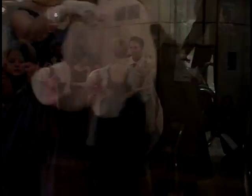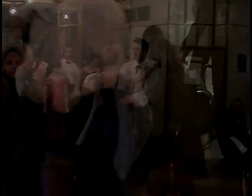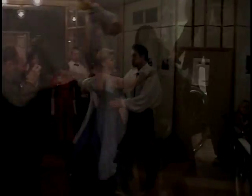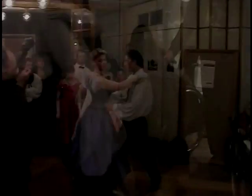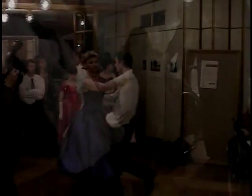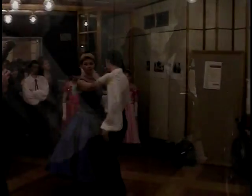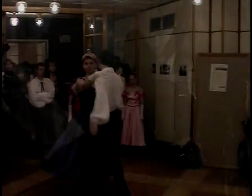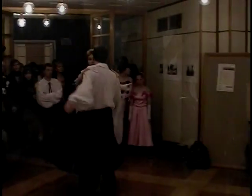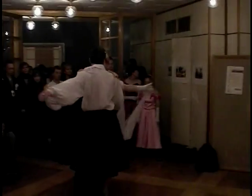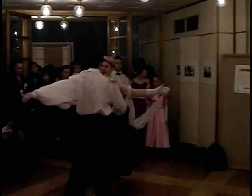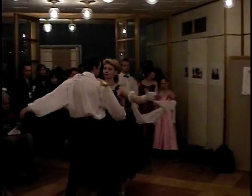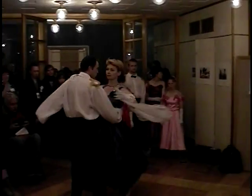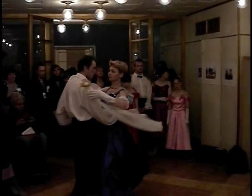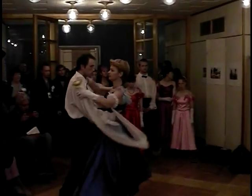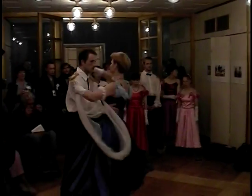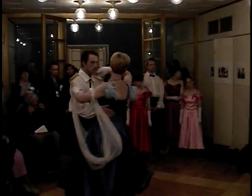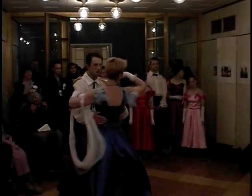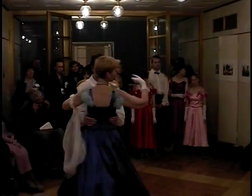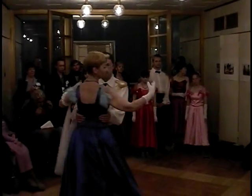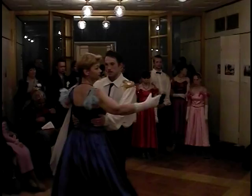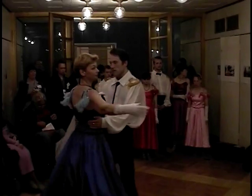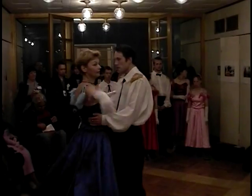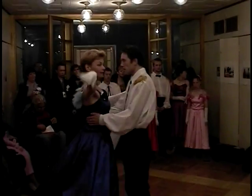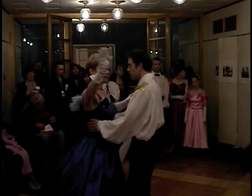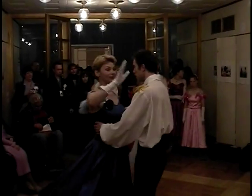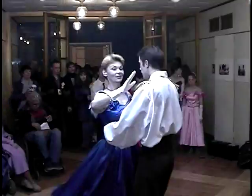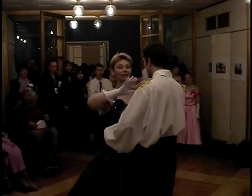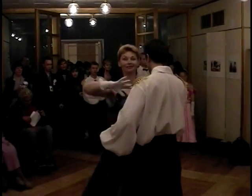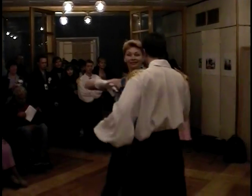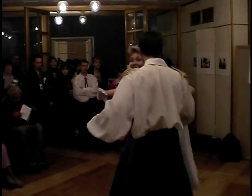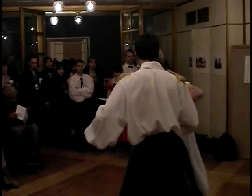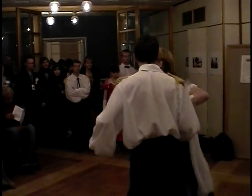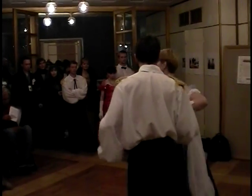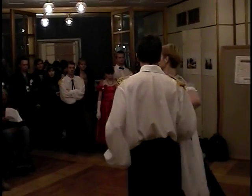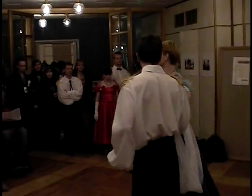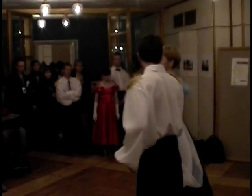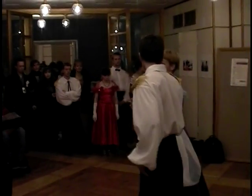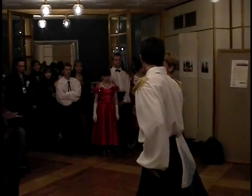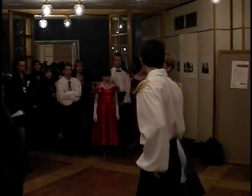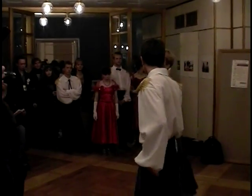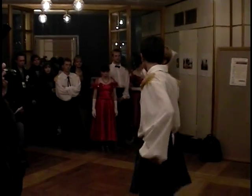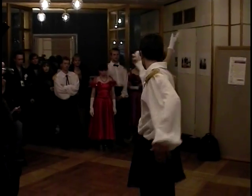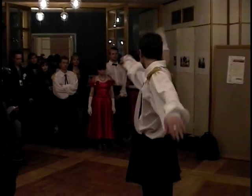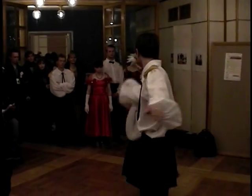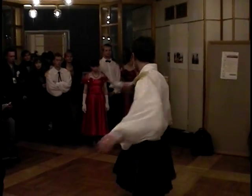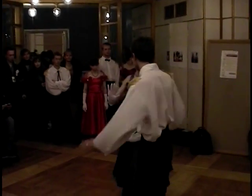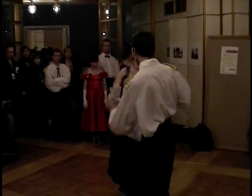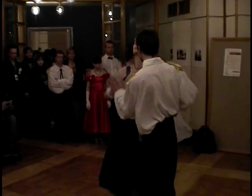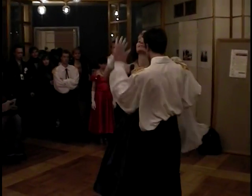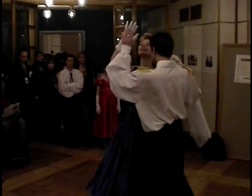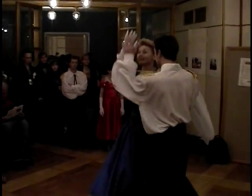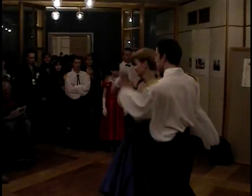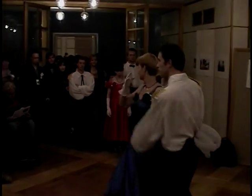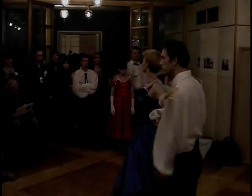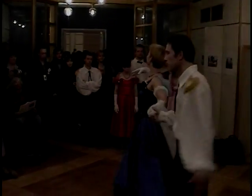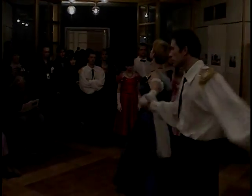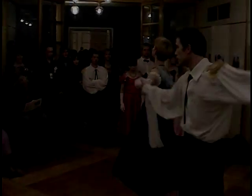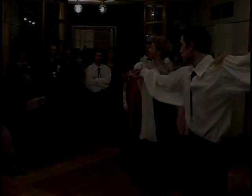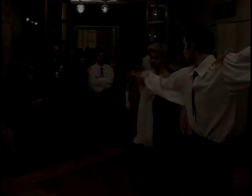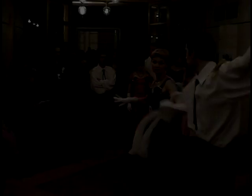Называли наших бабушек, прабабушек. В слове этом и достоинство, и